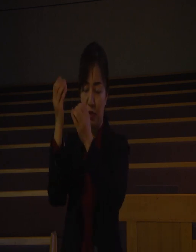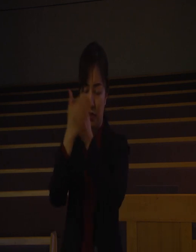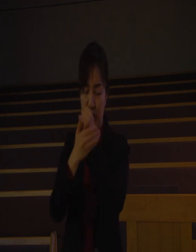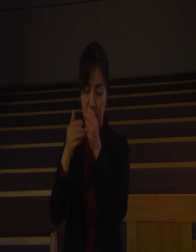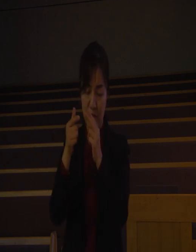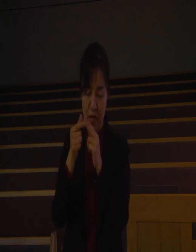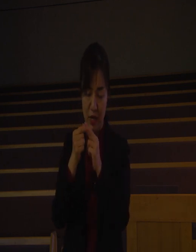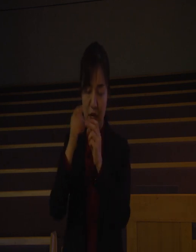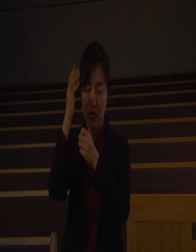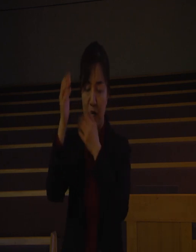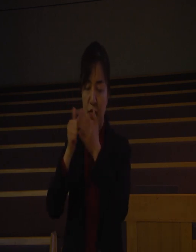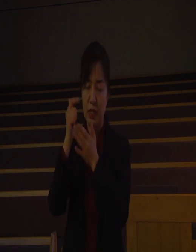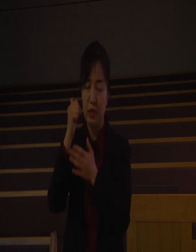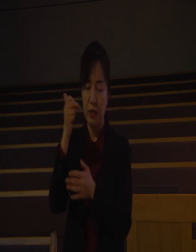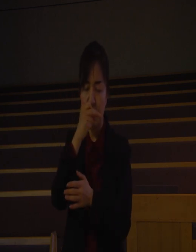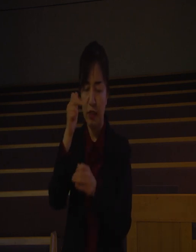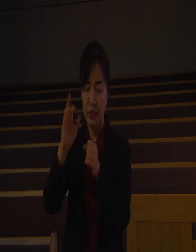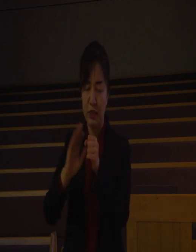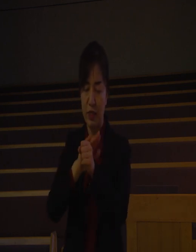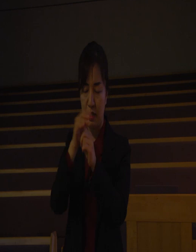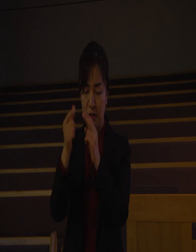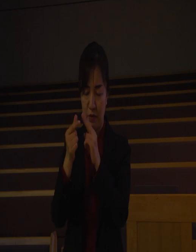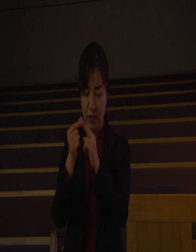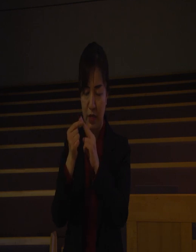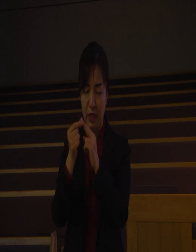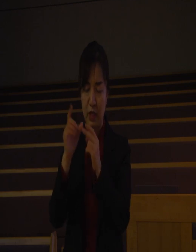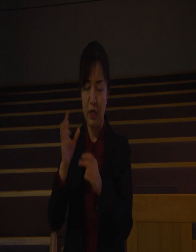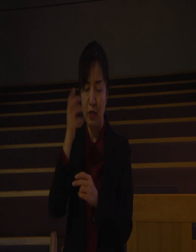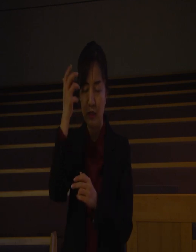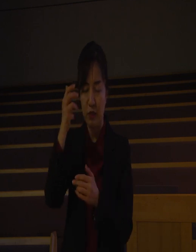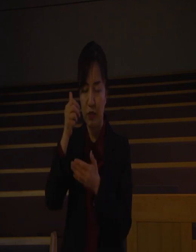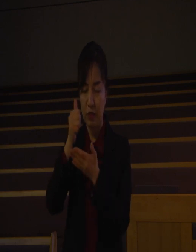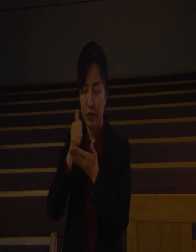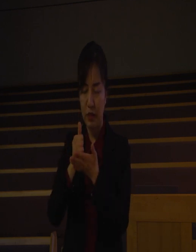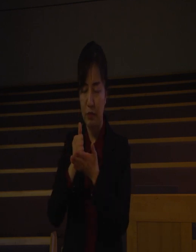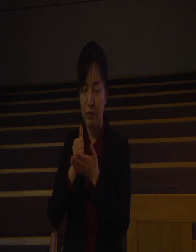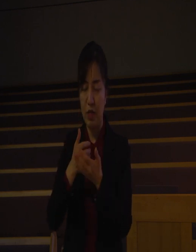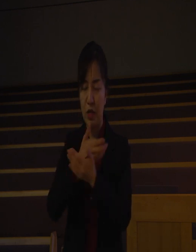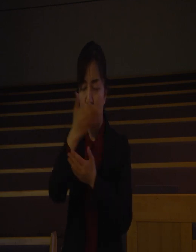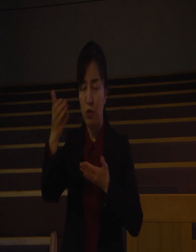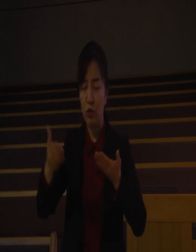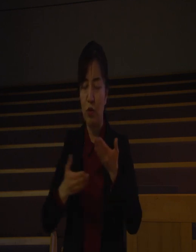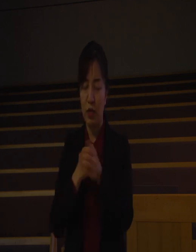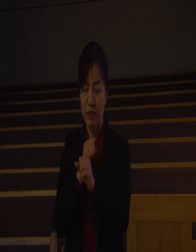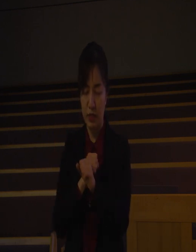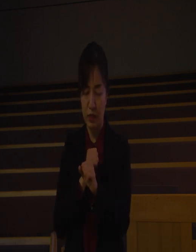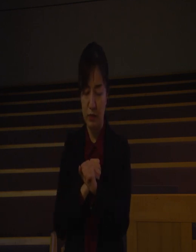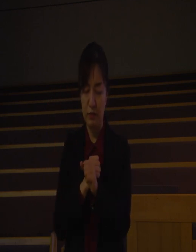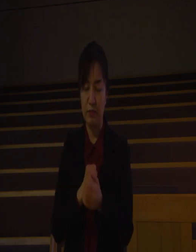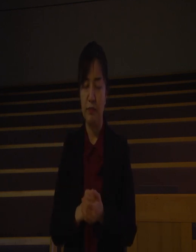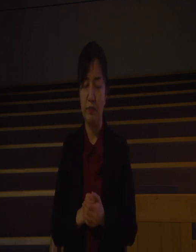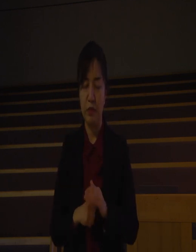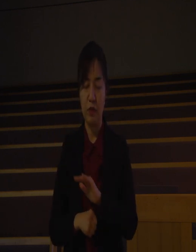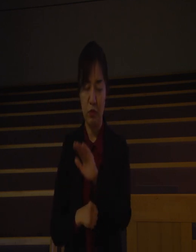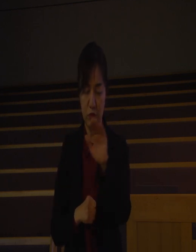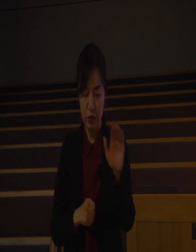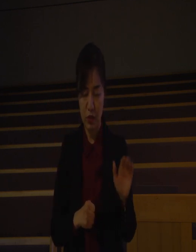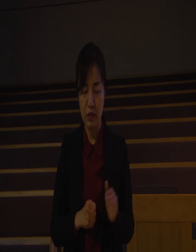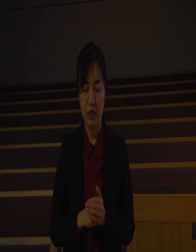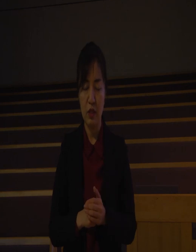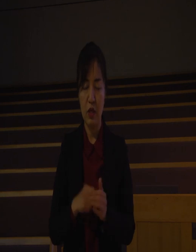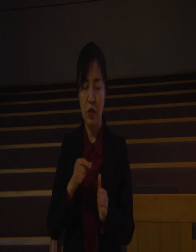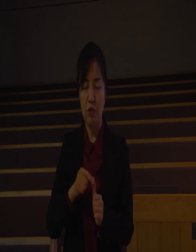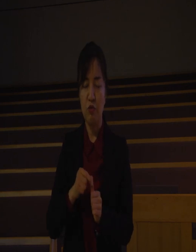은혜와 하나님 아버지의 극진하신 사랑하심과 성령님의 교통하심이